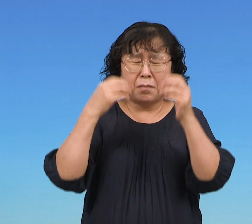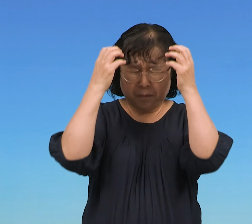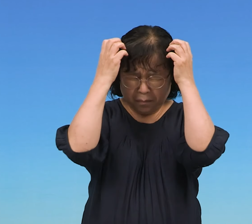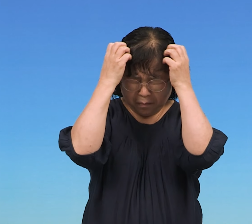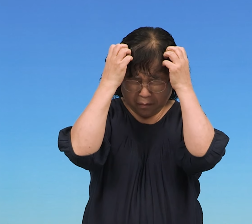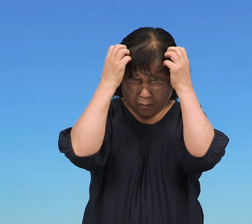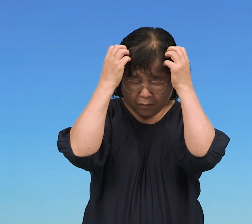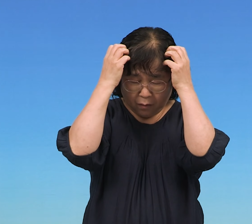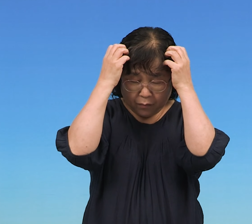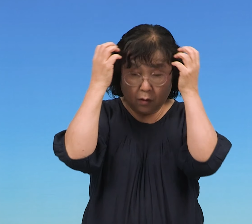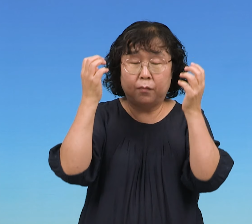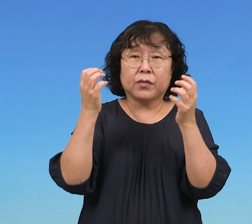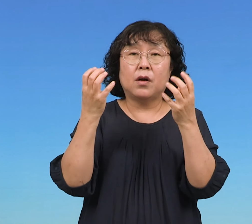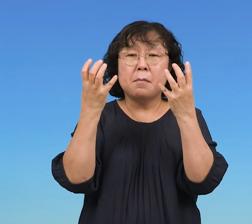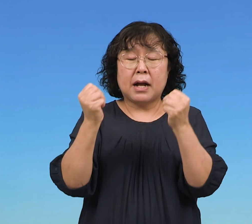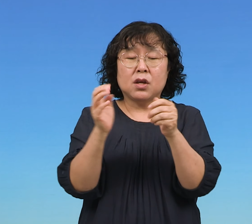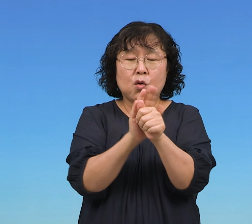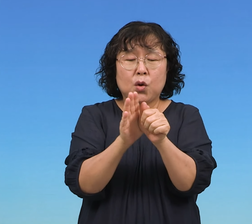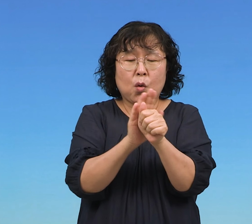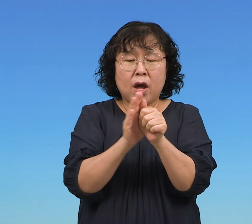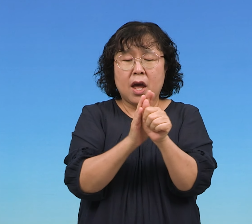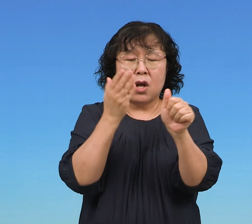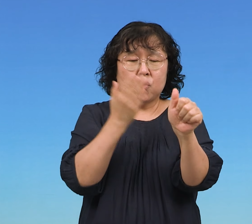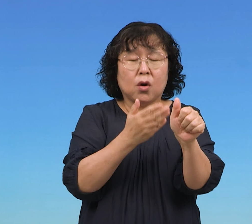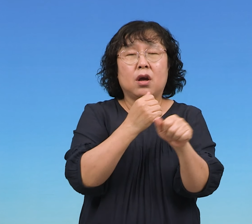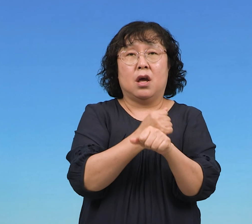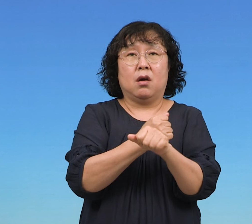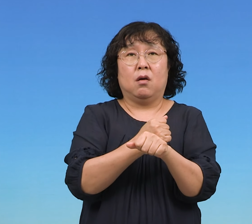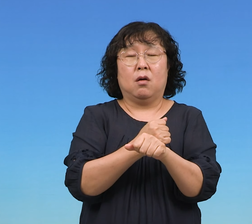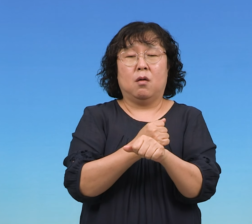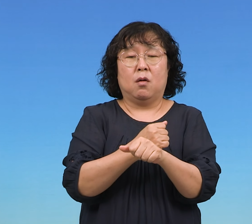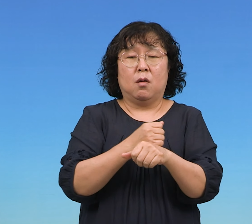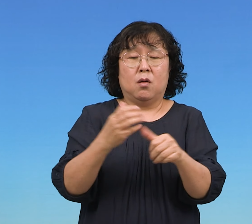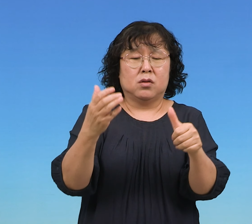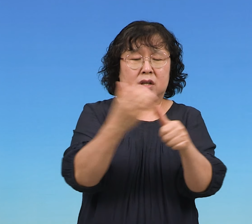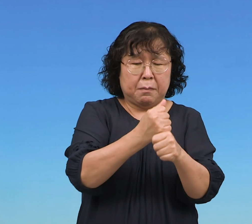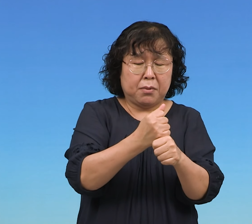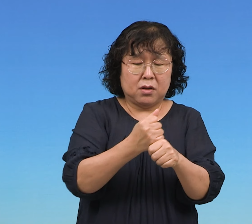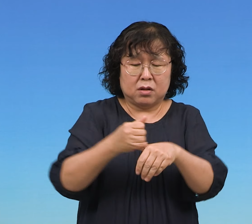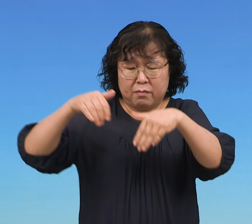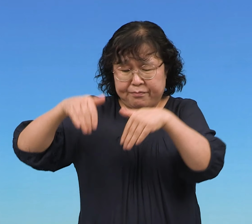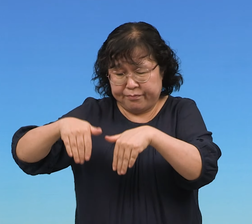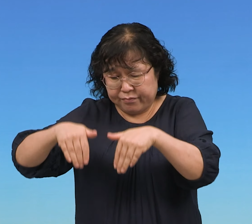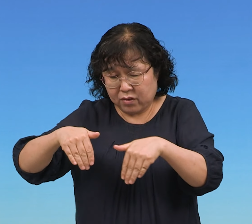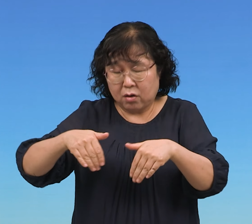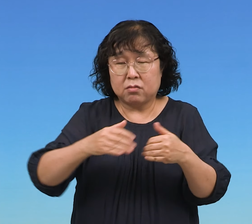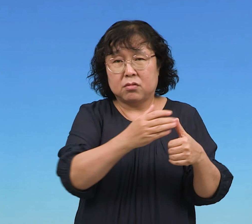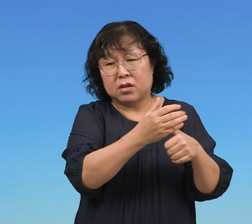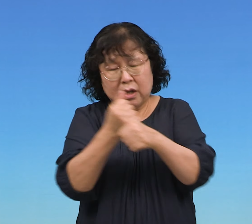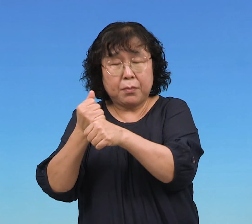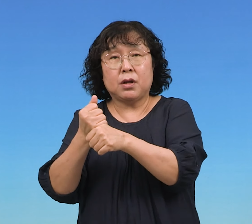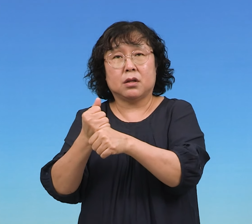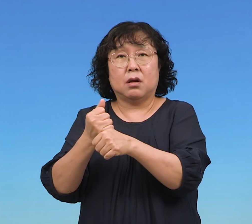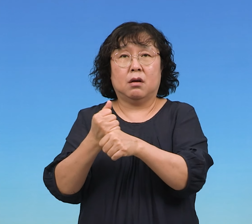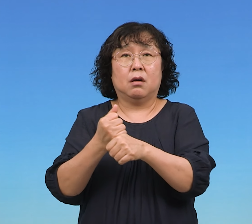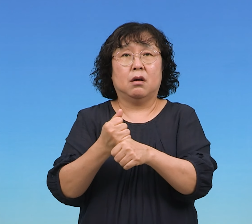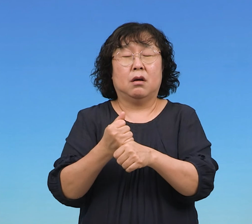불변의 법칙으로 위로를 많이 해줘야 되는 인생입니다. 포로로 끌려왔어요. 그 종살이를 하고 있는